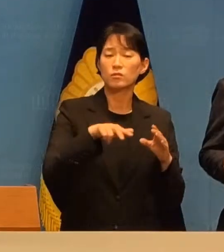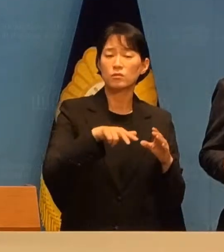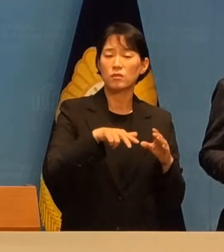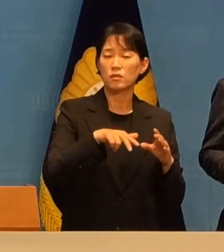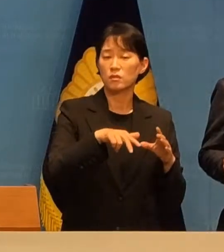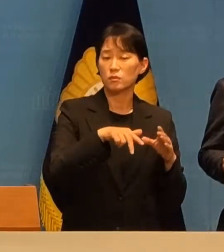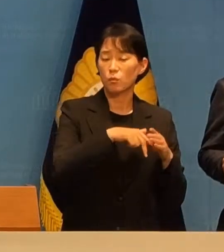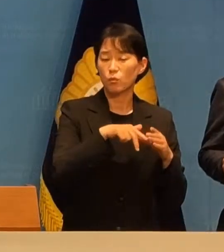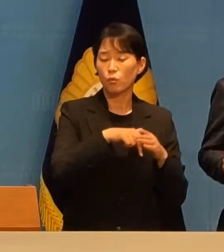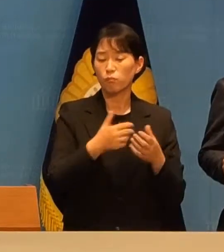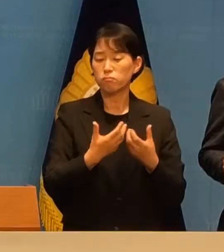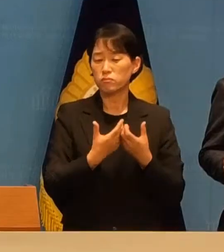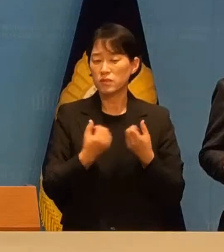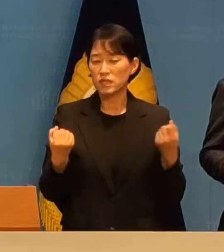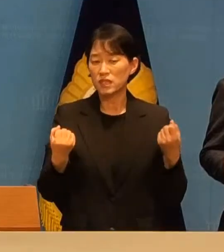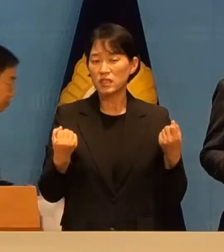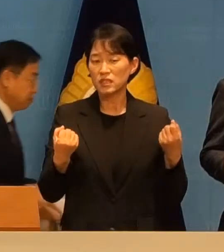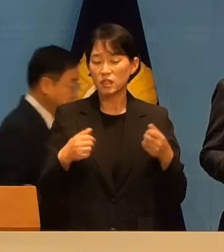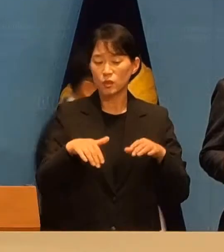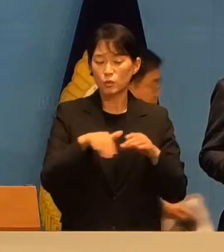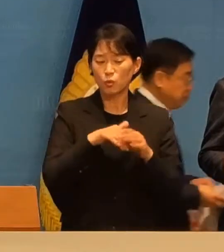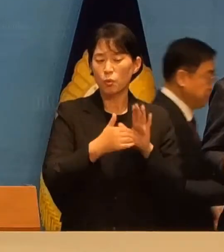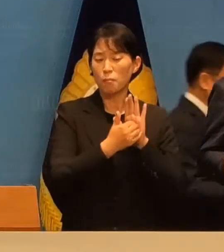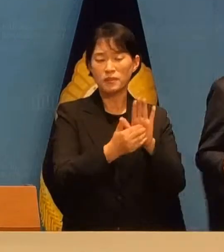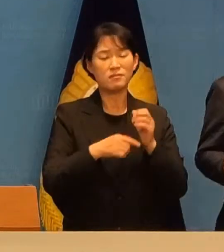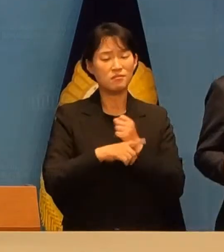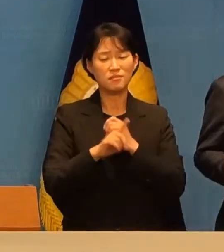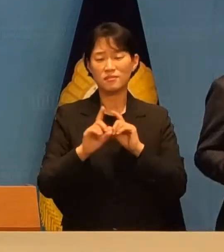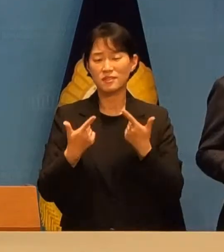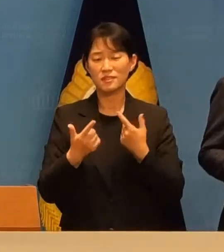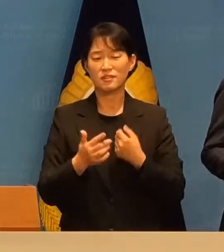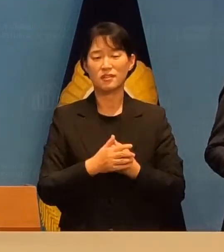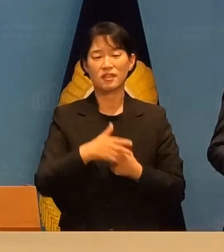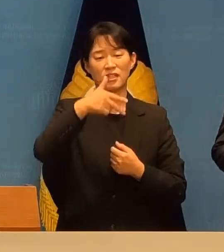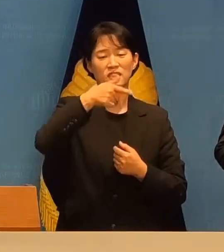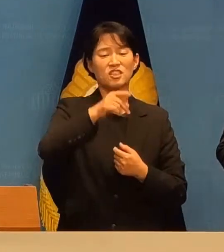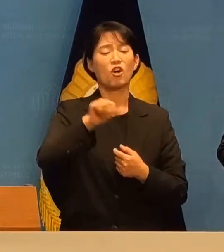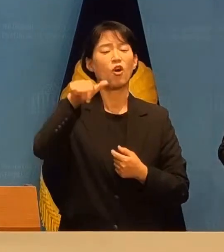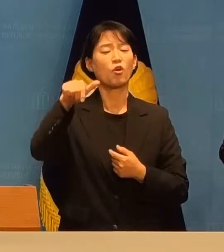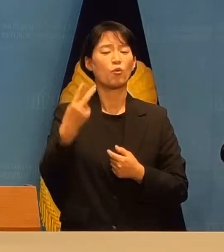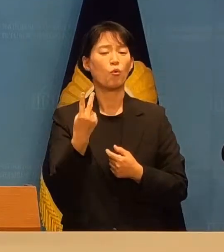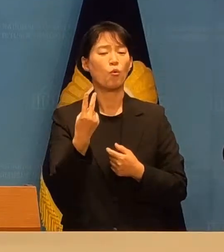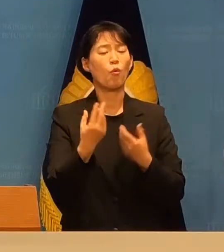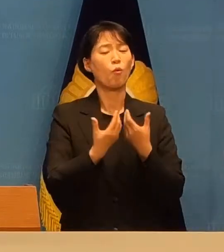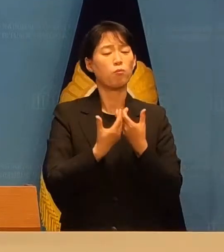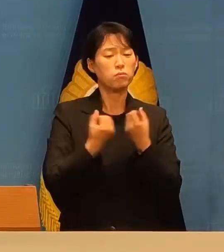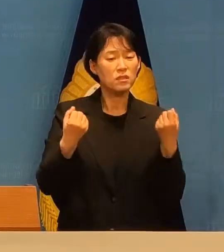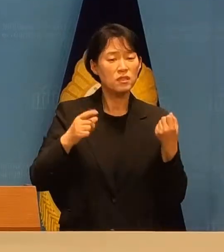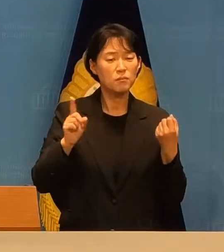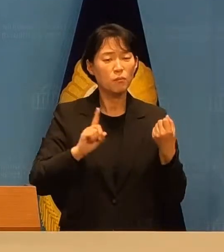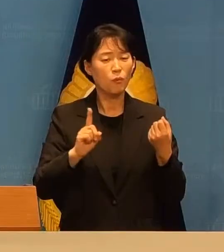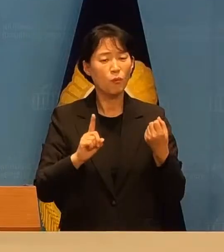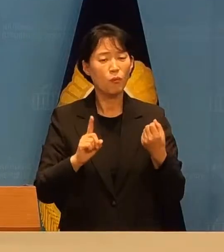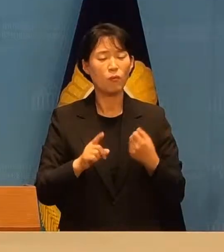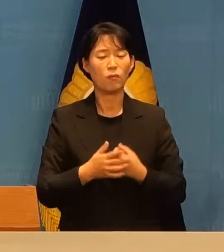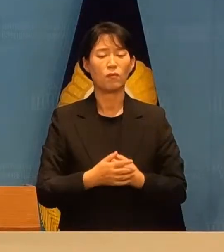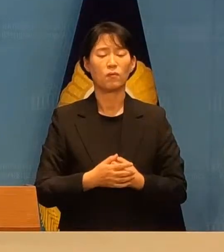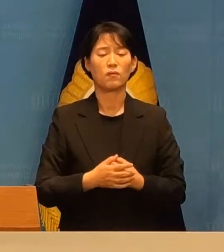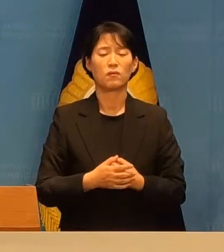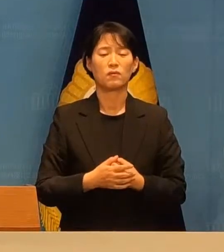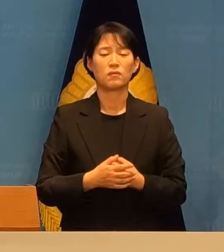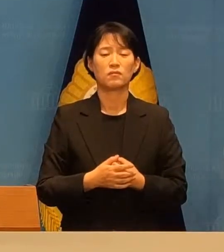정교 분리는 종교를 막자는 말이 아닙니다. 정교 분리는 가장 단순하게 오한 표현이